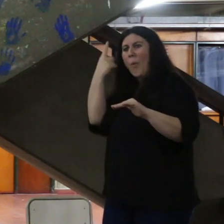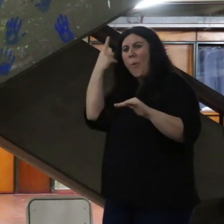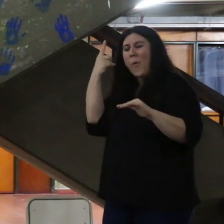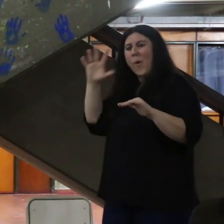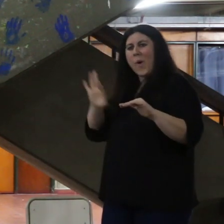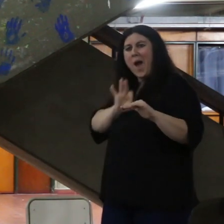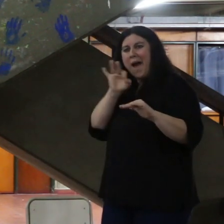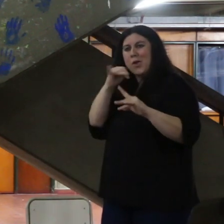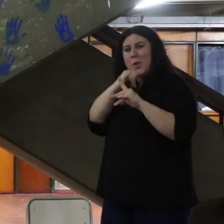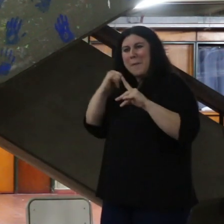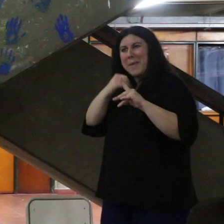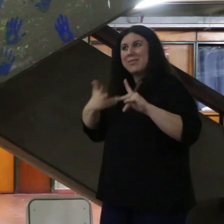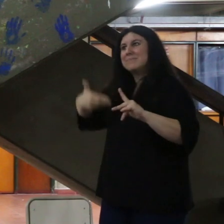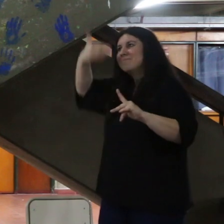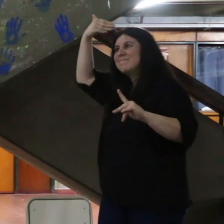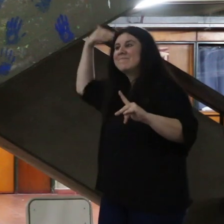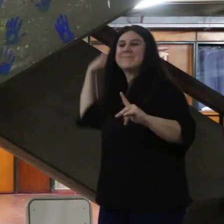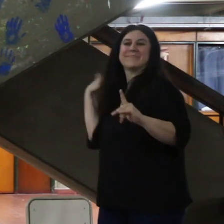medio.